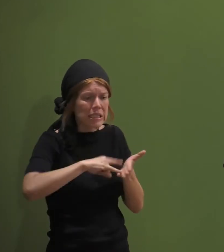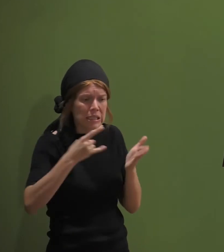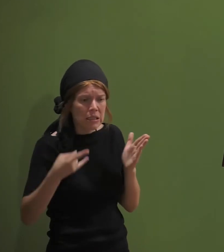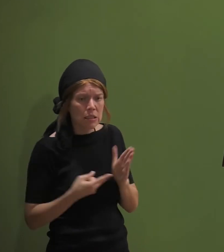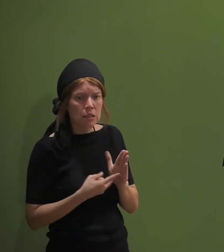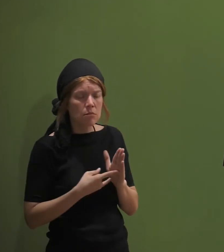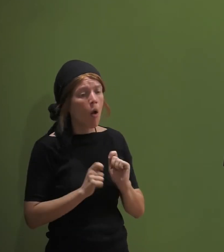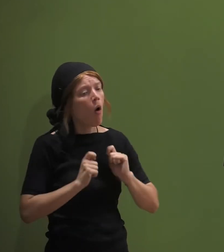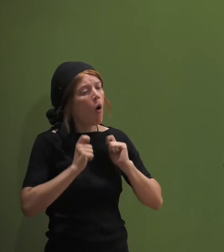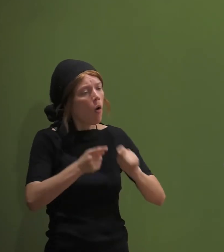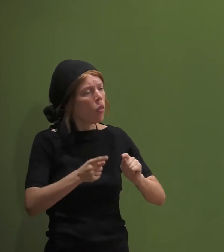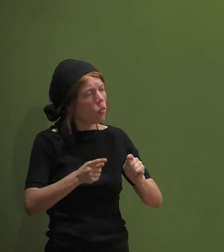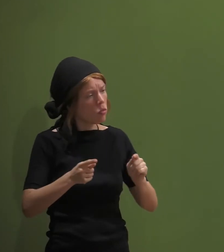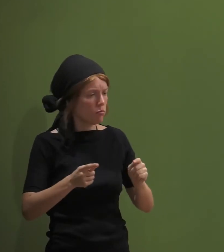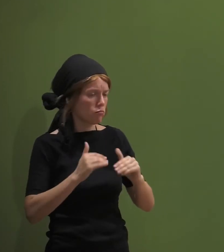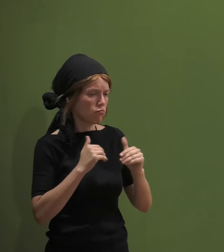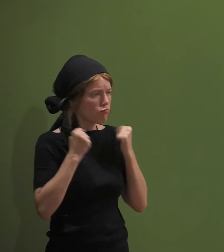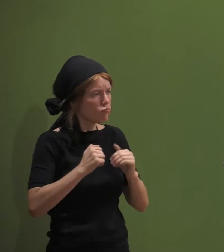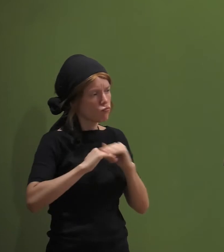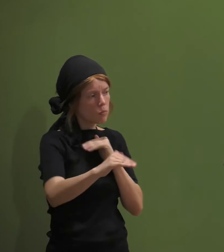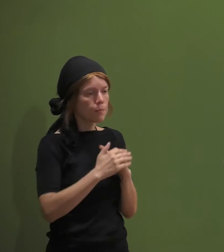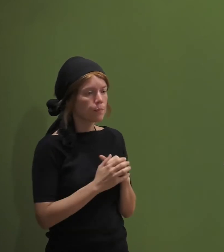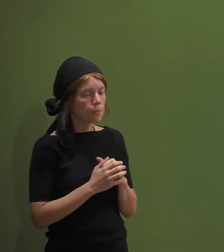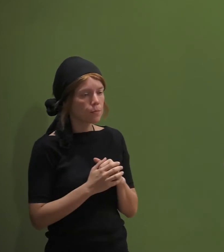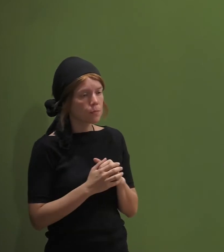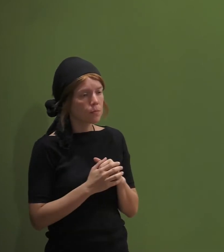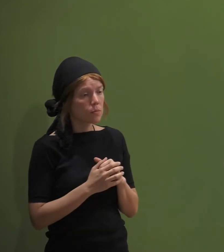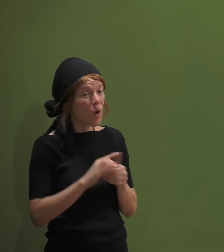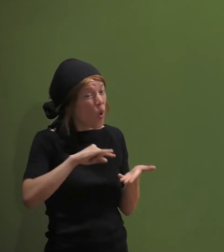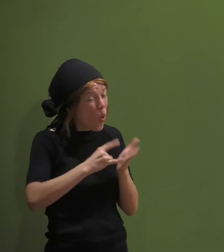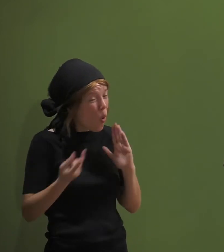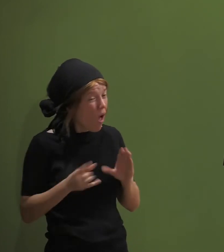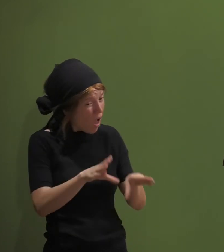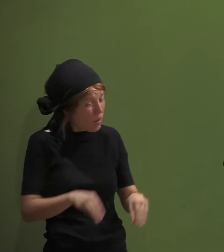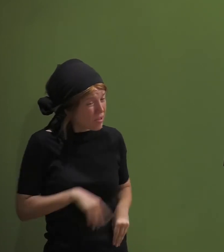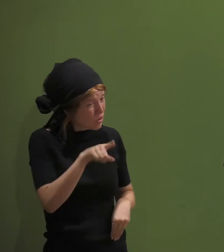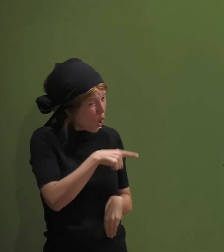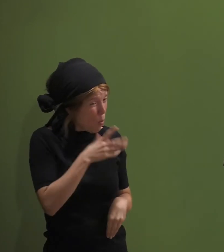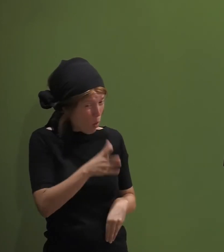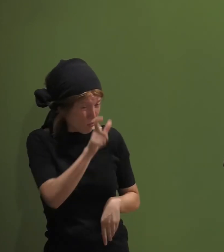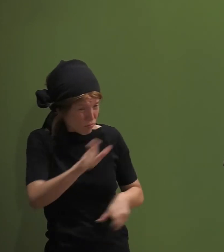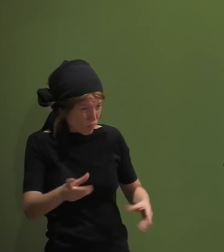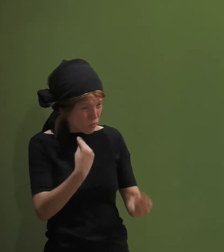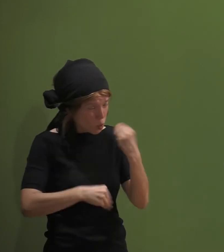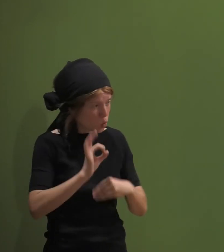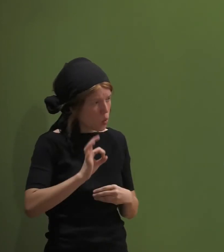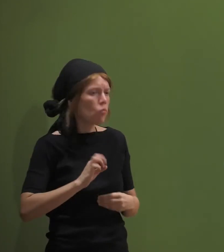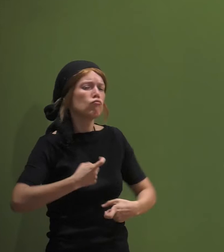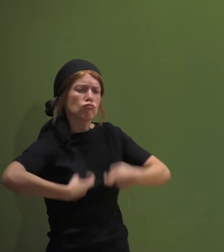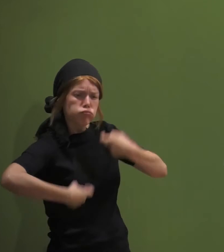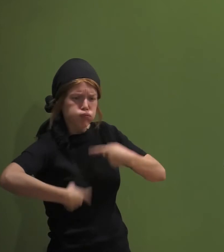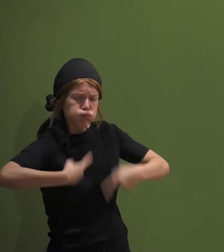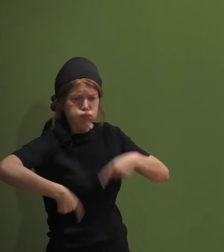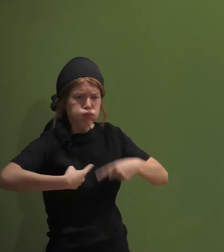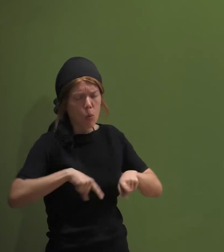tecnologías que permitan la intensificación sostenible? ¿Serán aceptadas estas nuevas tecnologías por los consumidores o tendremos una nueva guerra como en el caso